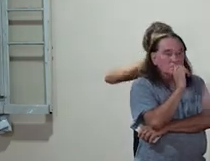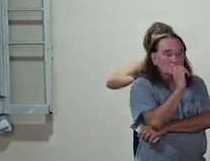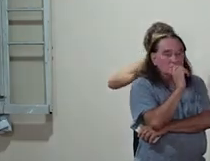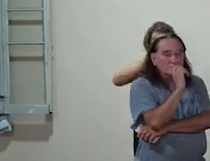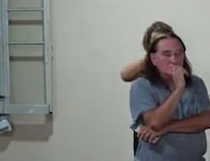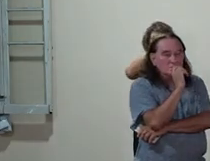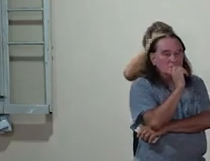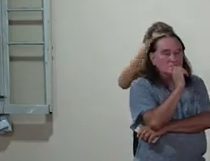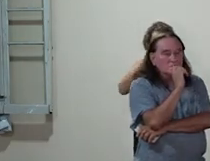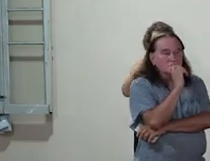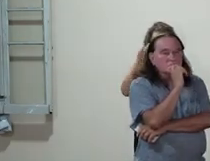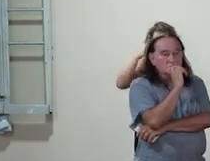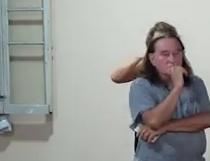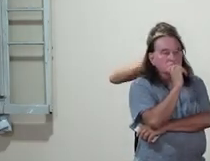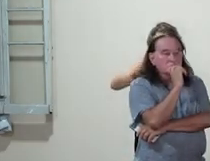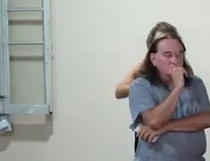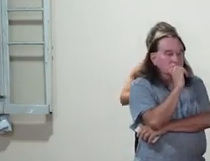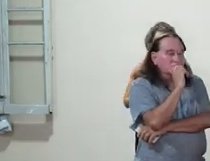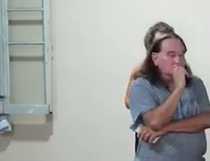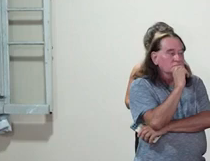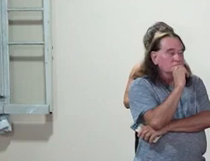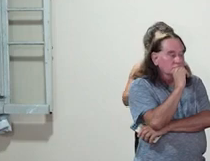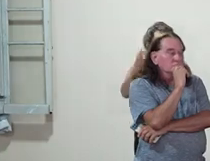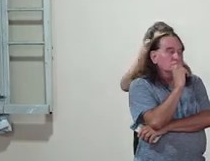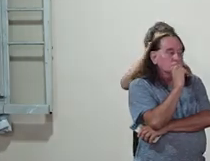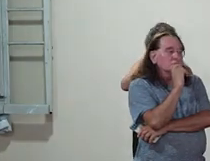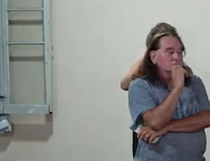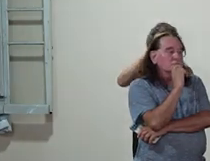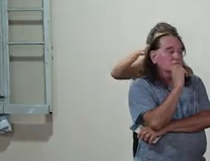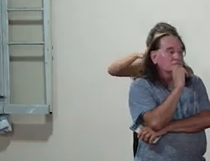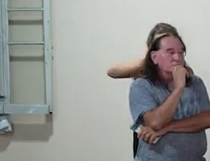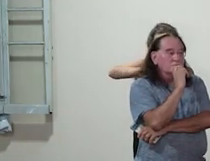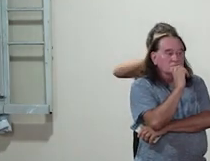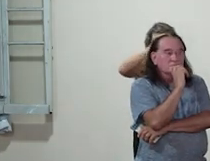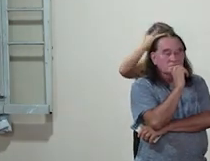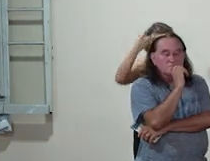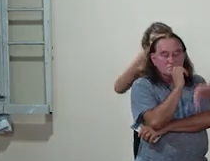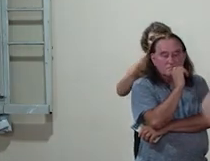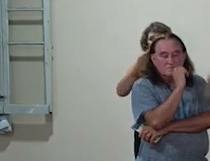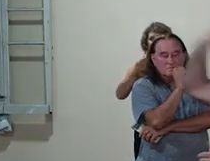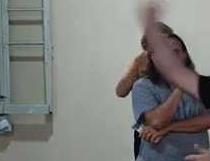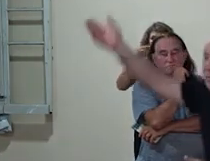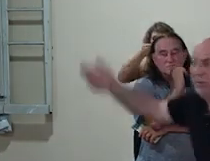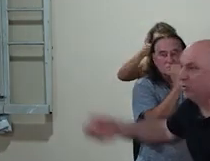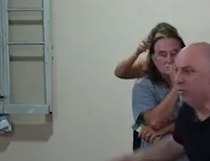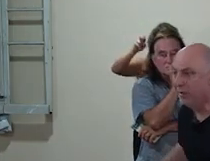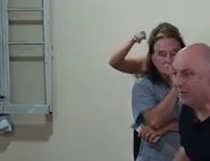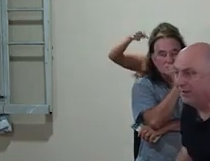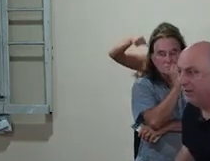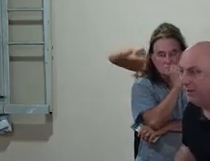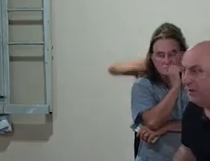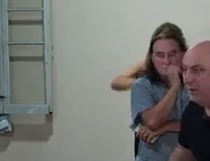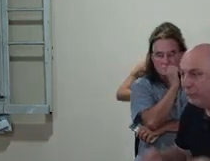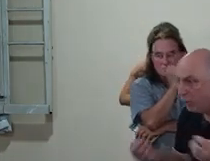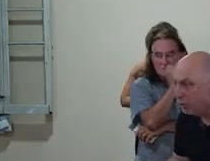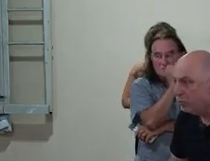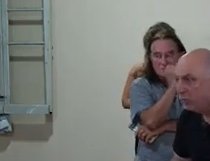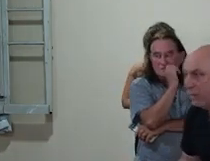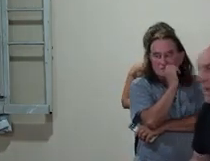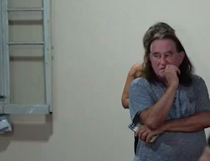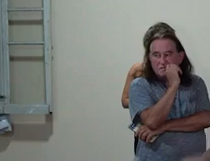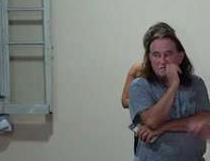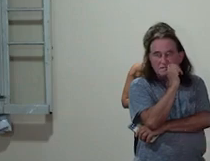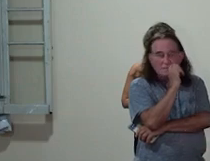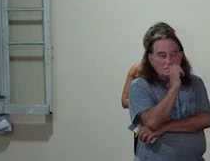que vão falar mal. 5 mil e tantas pessoas que vão falar para 15 mil pessoas que foram